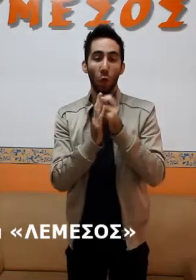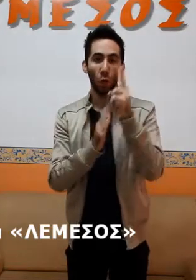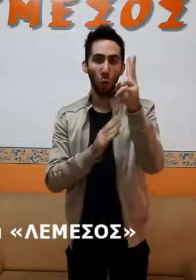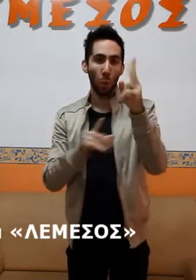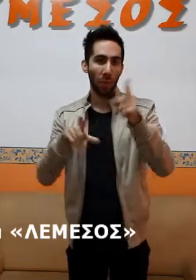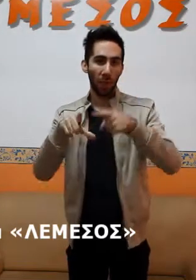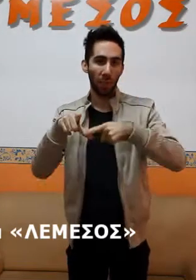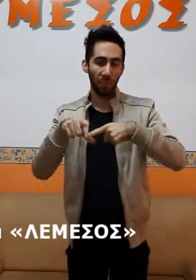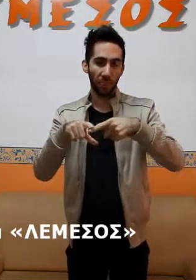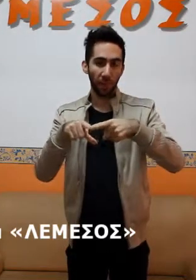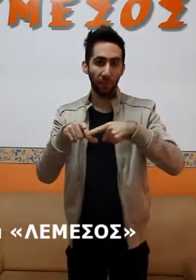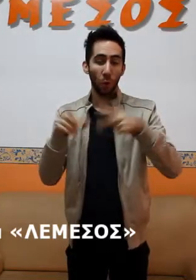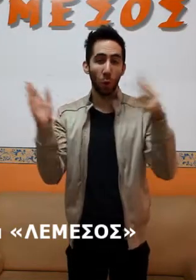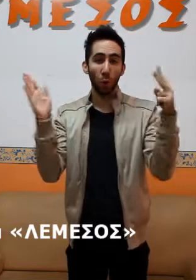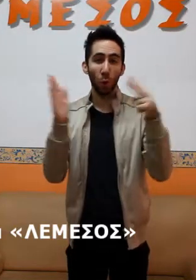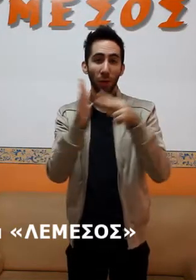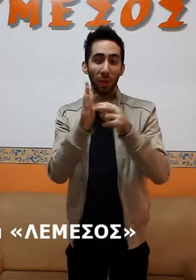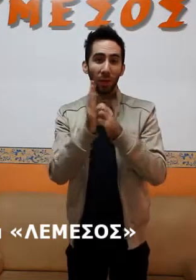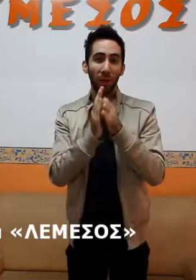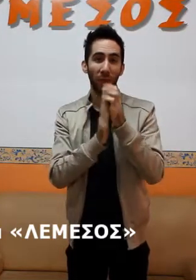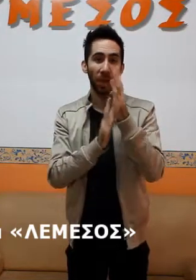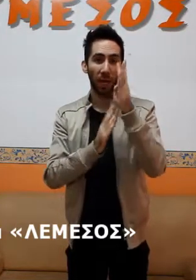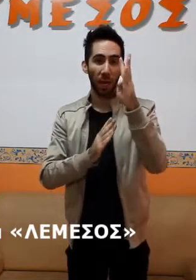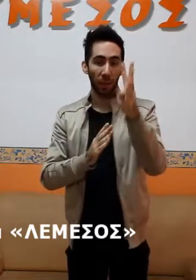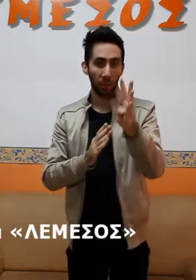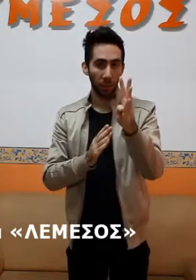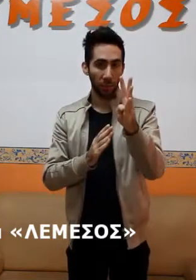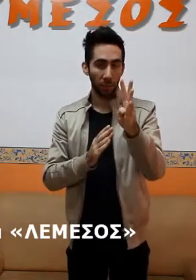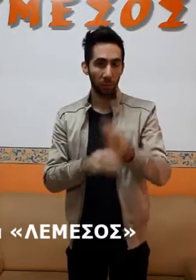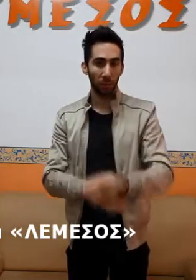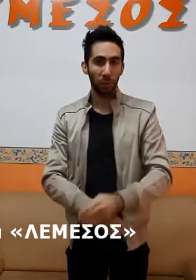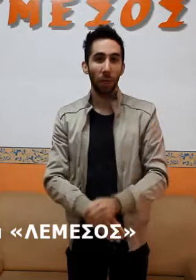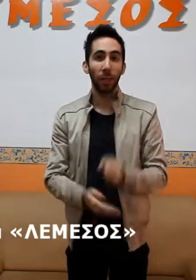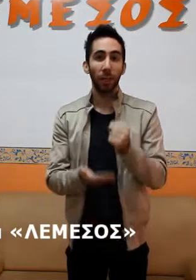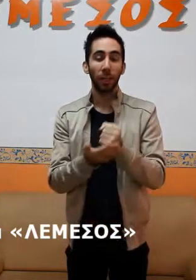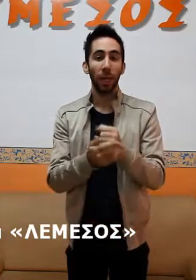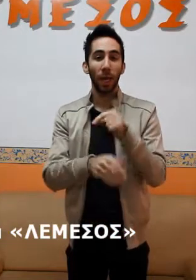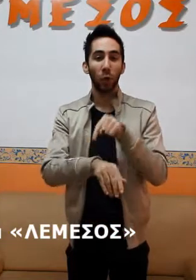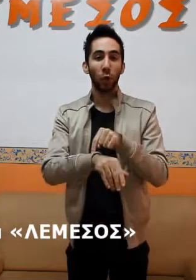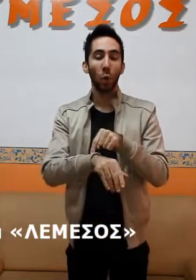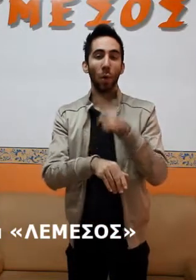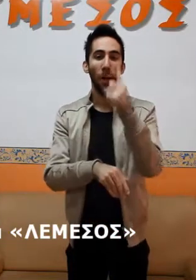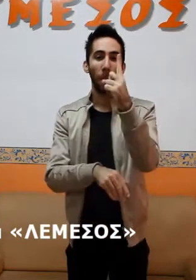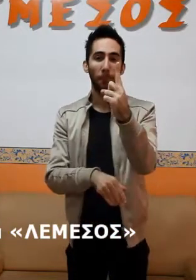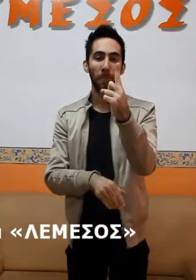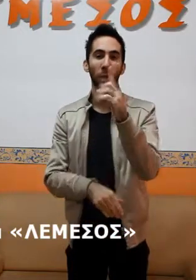12 Δεκεμβρίου 2014 και ώρα 1 το μεσημέρι.